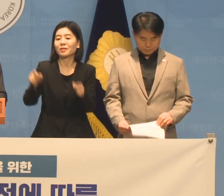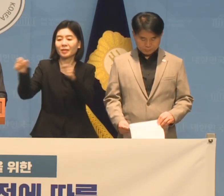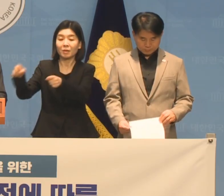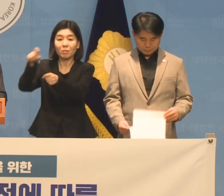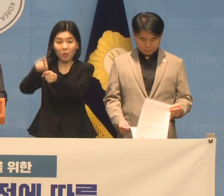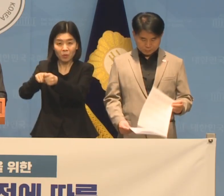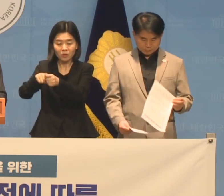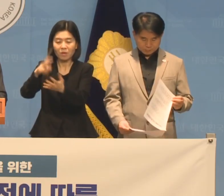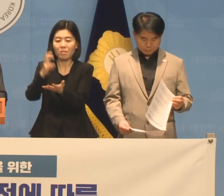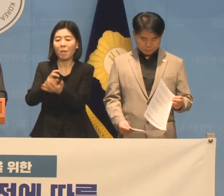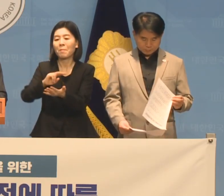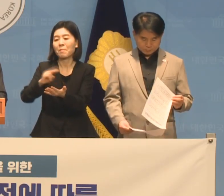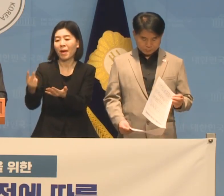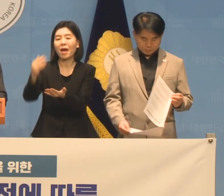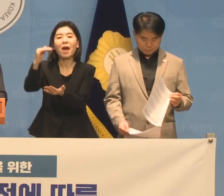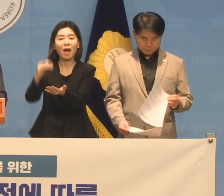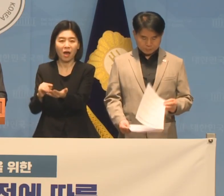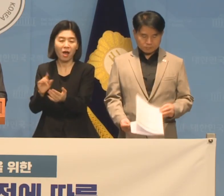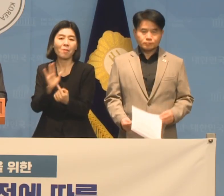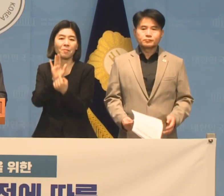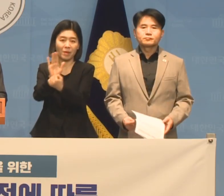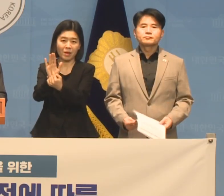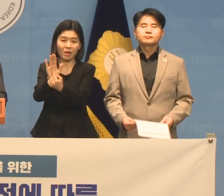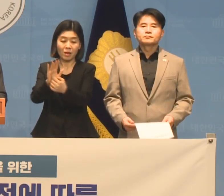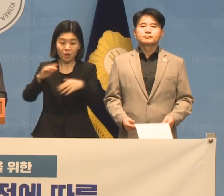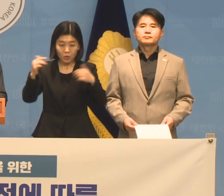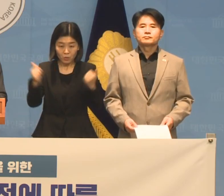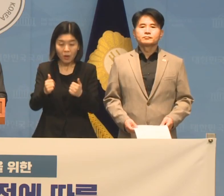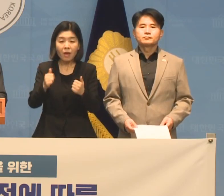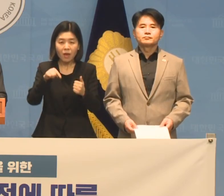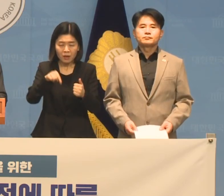알리고 개정안이 국회에서 조속히